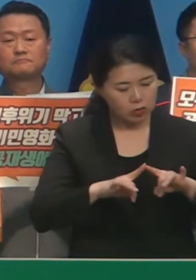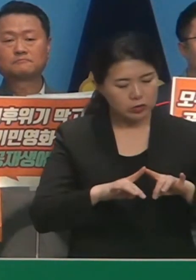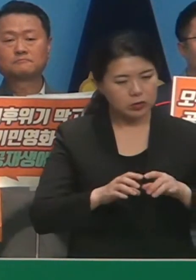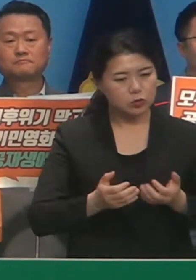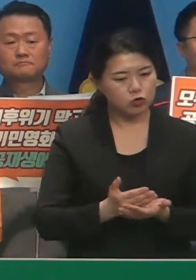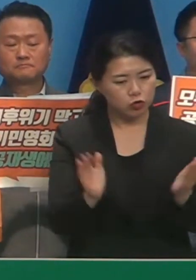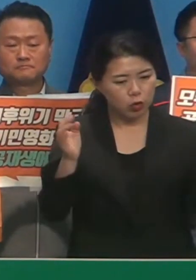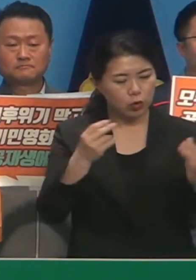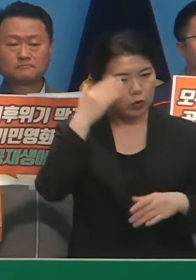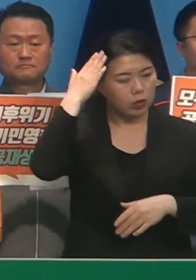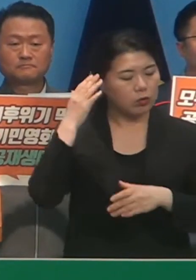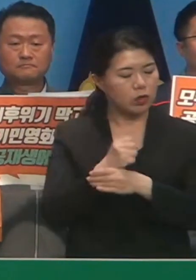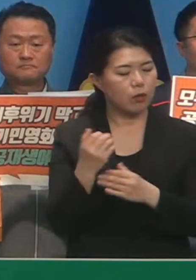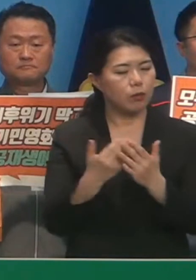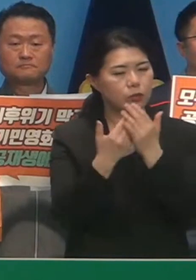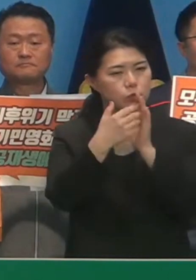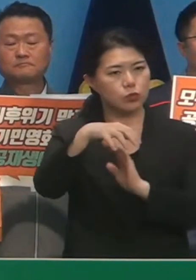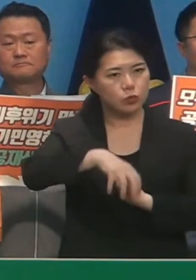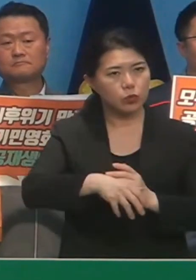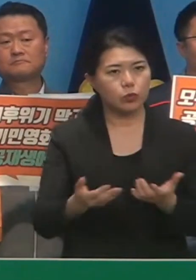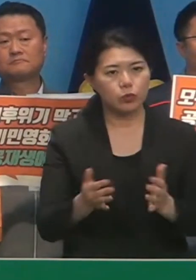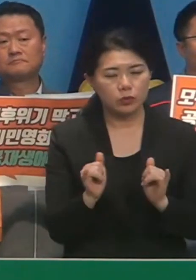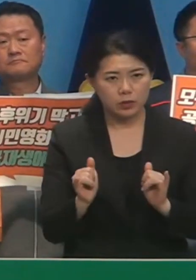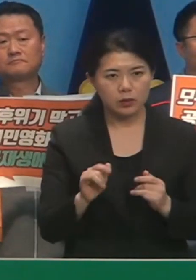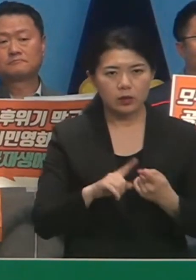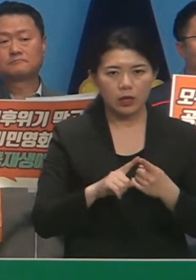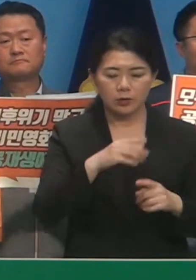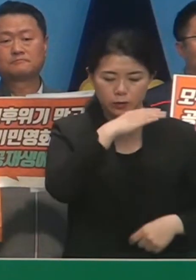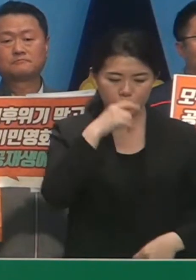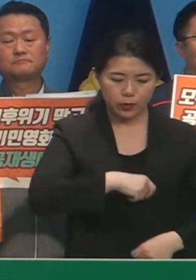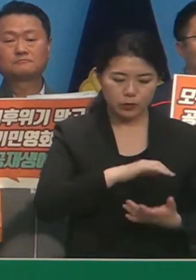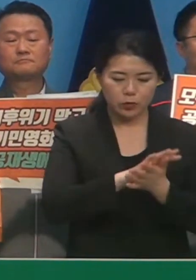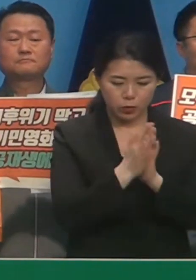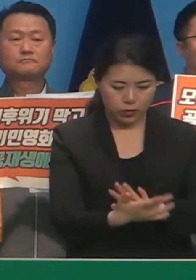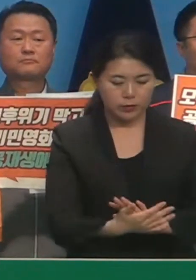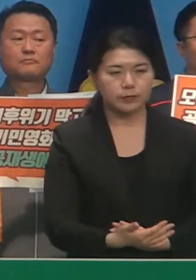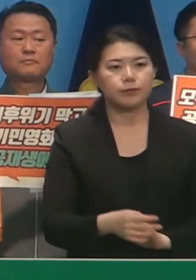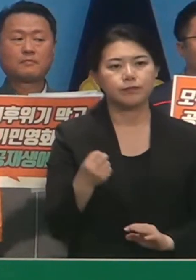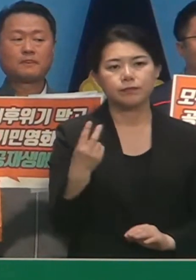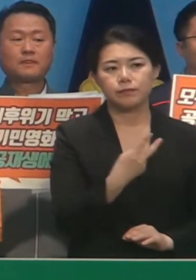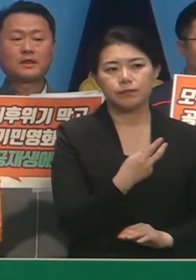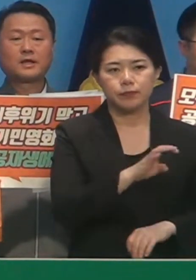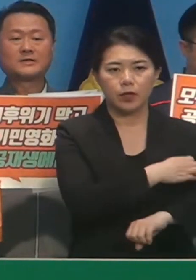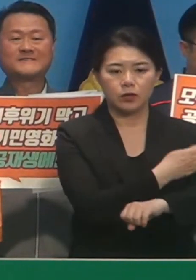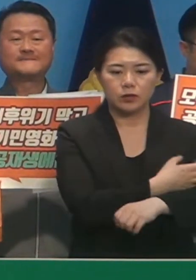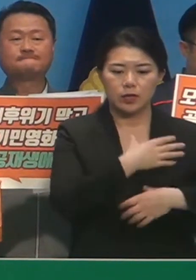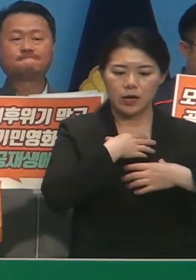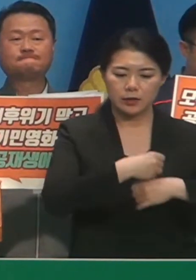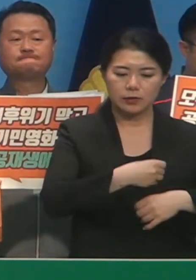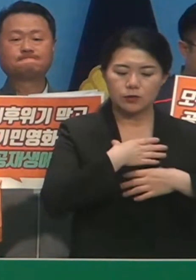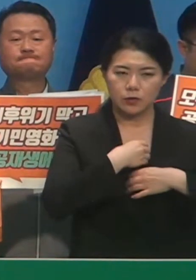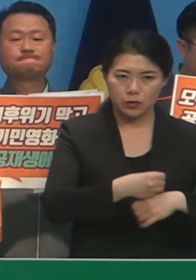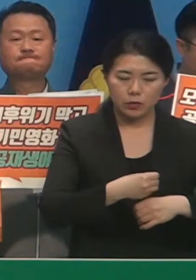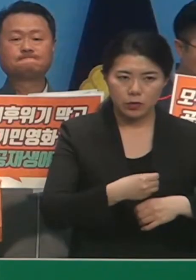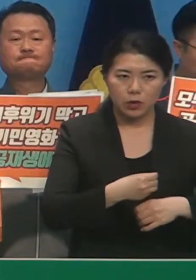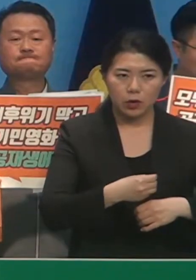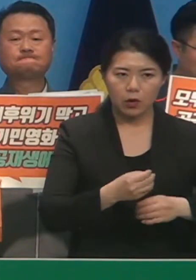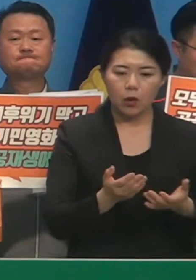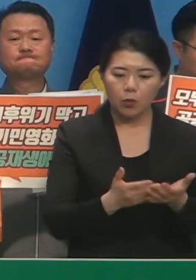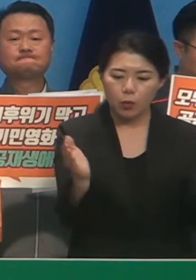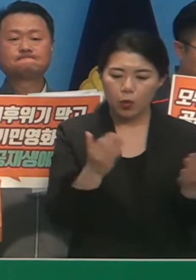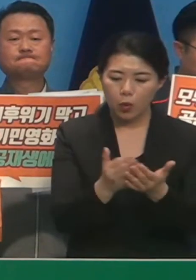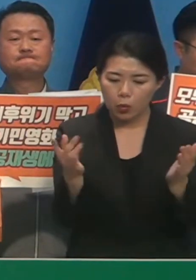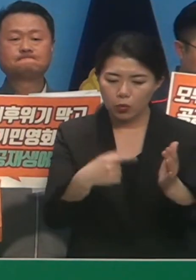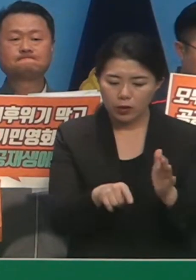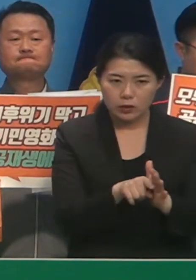또한 우리 석탄 발전소 노동자들에 대한 정의로운 전환, 그리고 에너지 안정적인 공급